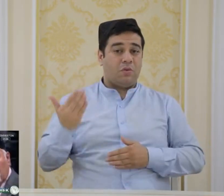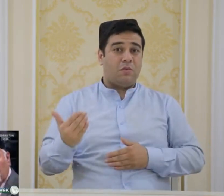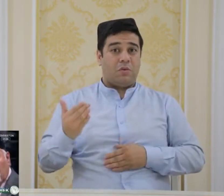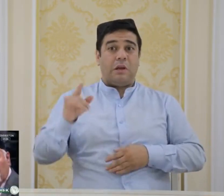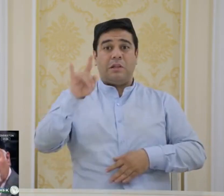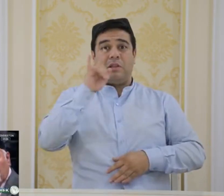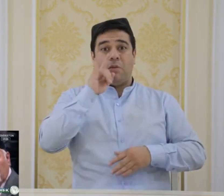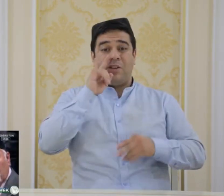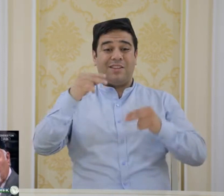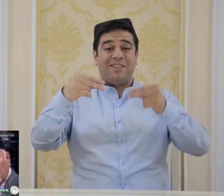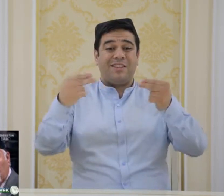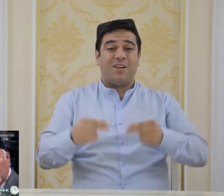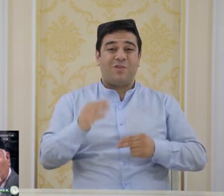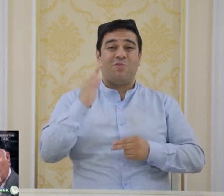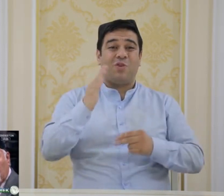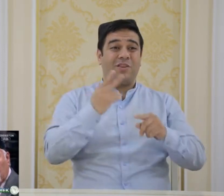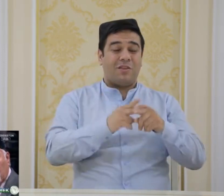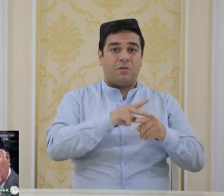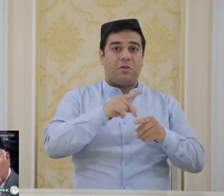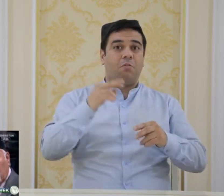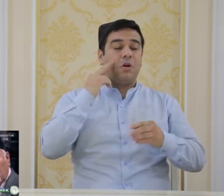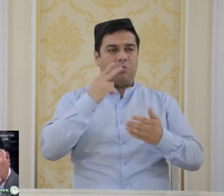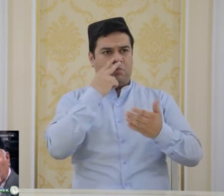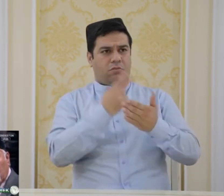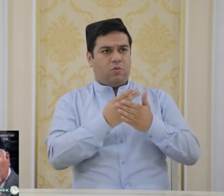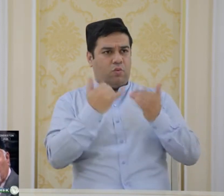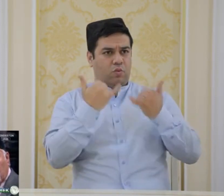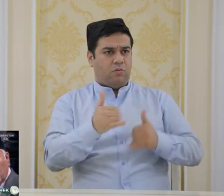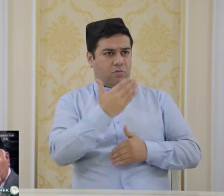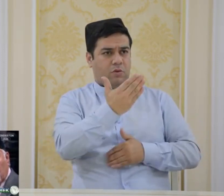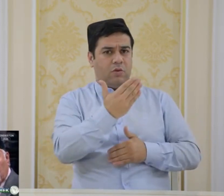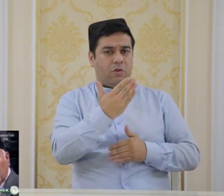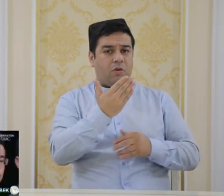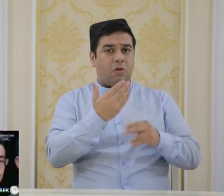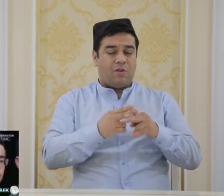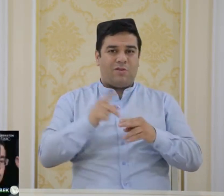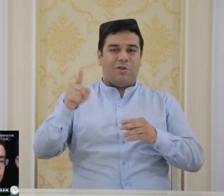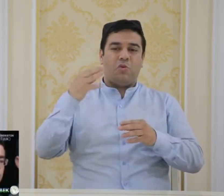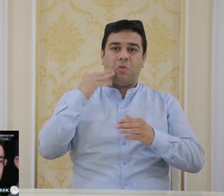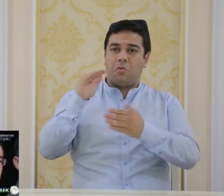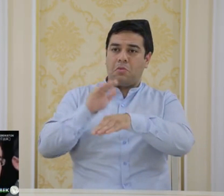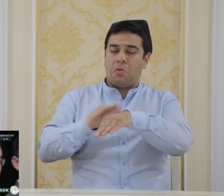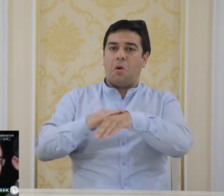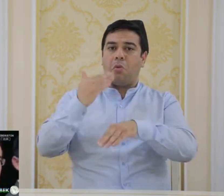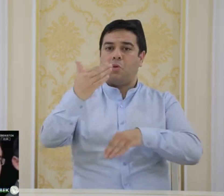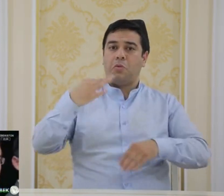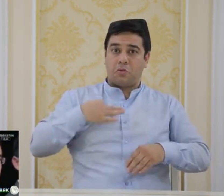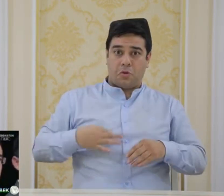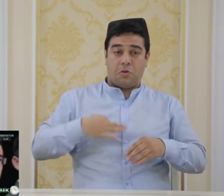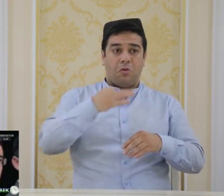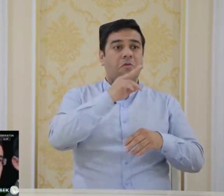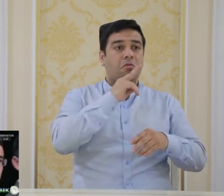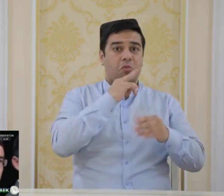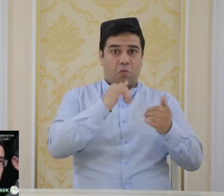Samarqanddan Zaksdan o'tayotgan vaqtiga jiyanim ko'rib qopti. Tog'a dedi, to'yga nimaga xabar qilmadingiz